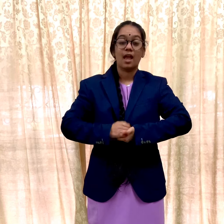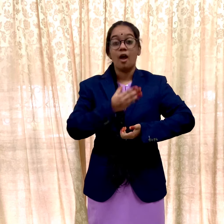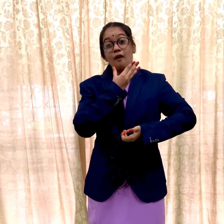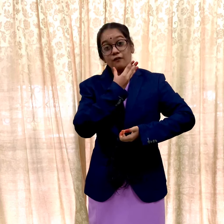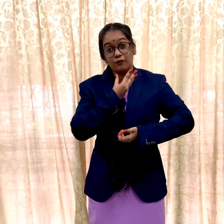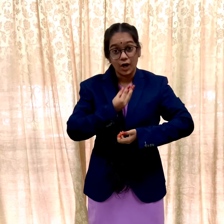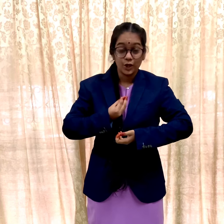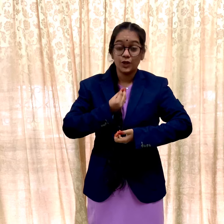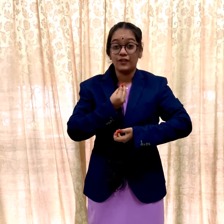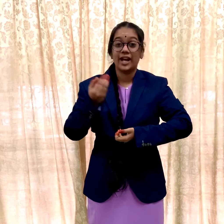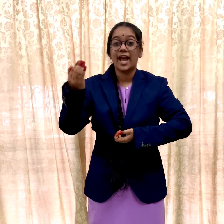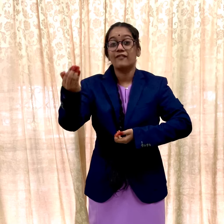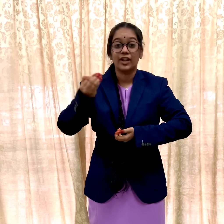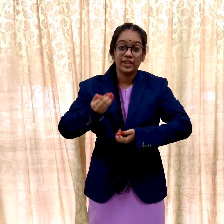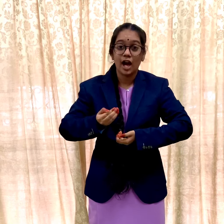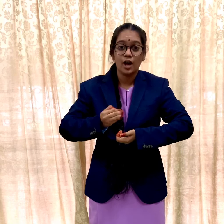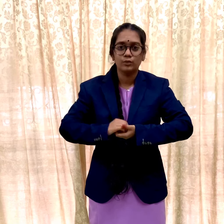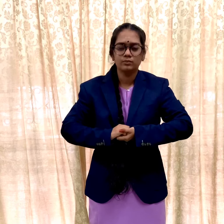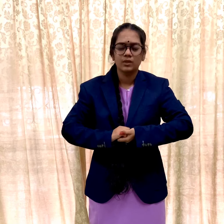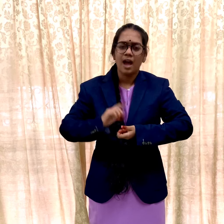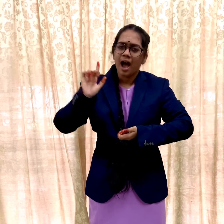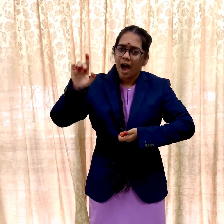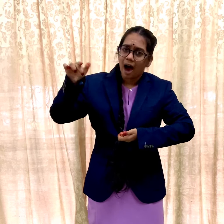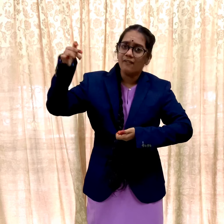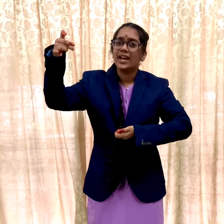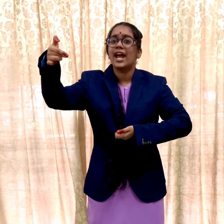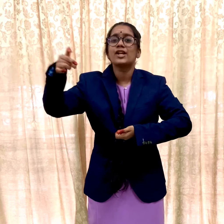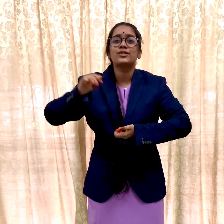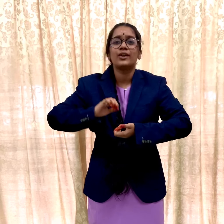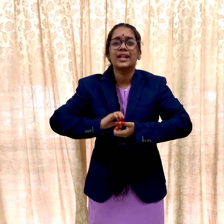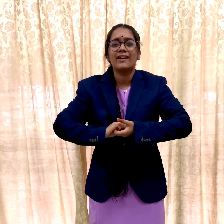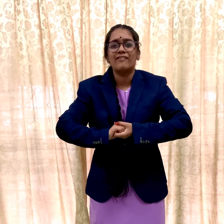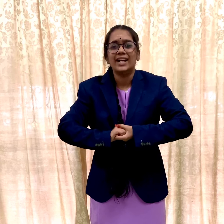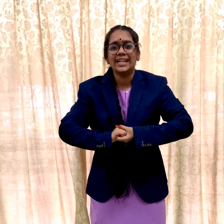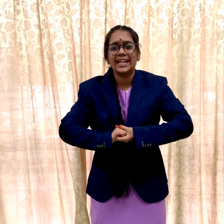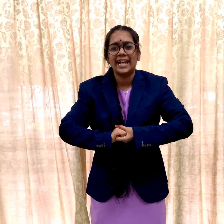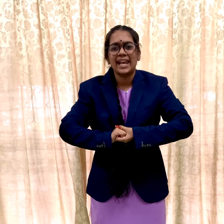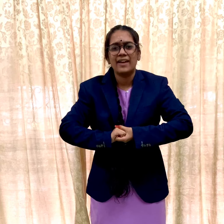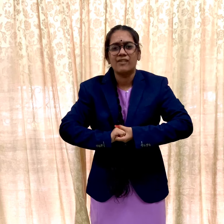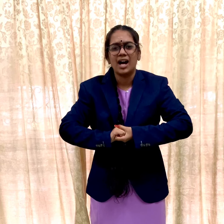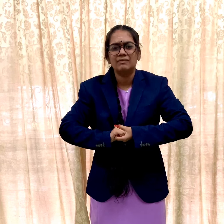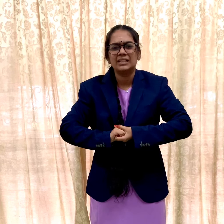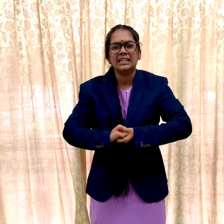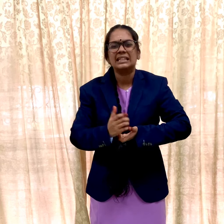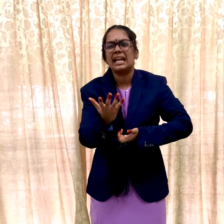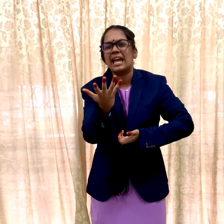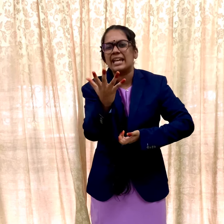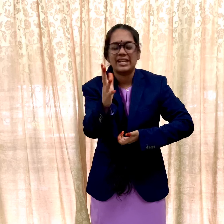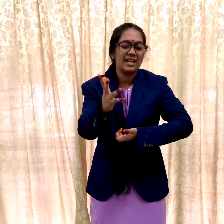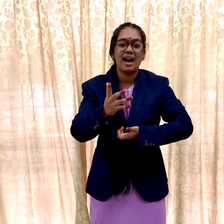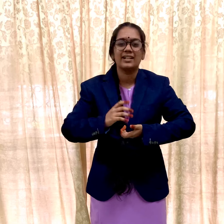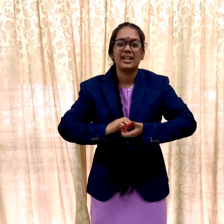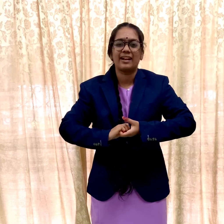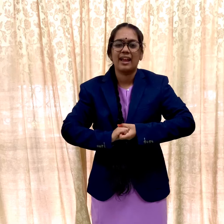வல்லுவிலே வந்தாலும் அவரே சொன்ன வழுகினிலே வாழ்பதின்கே இளாத என்றே